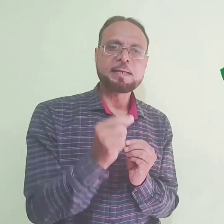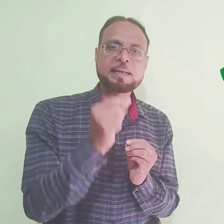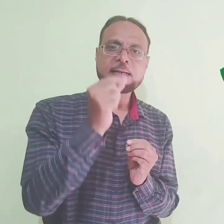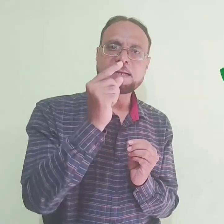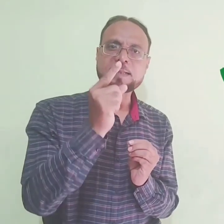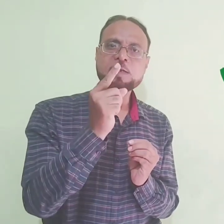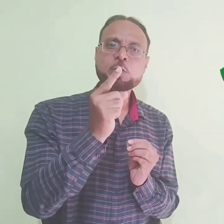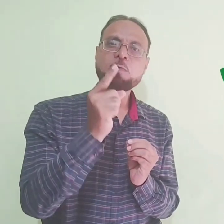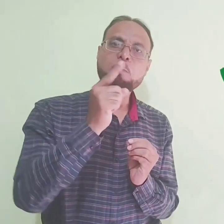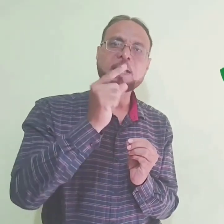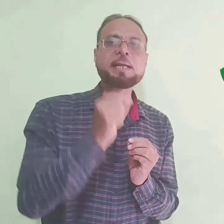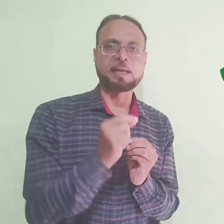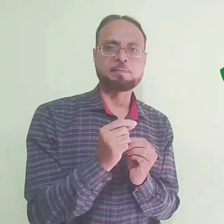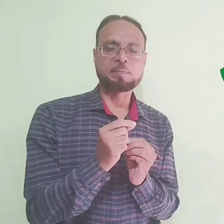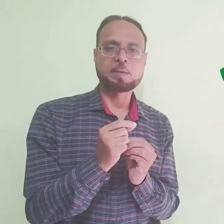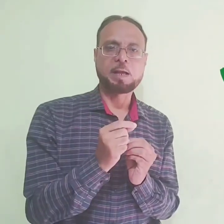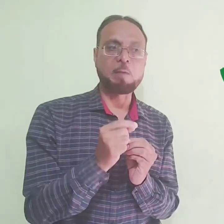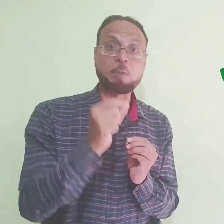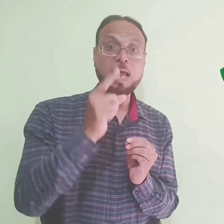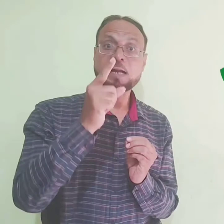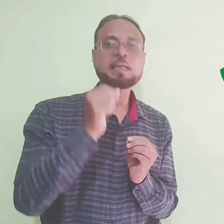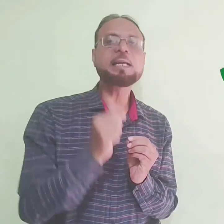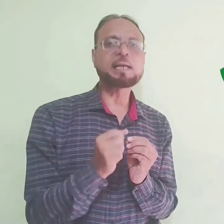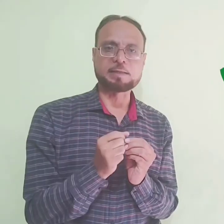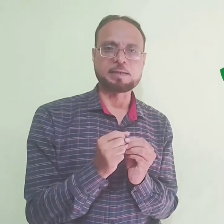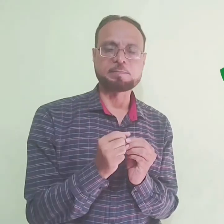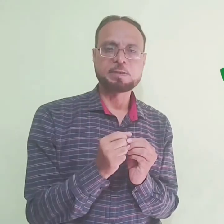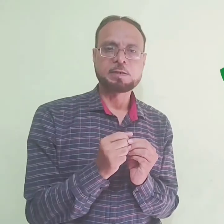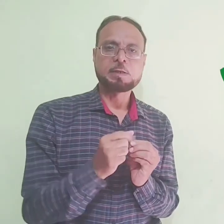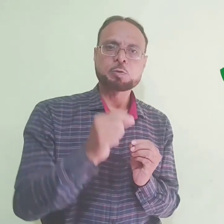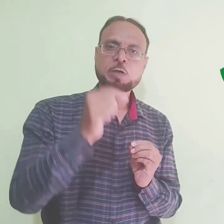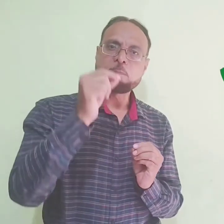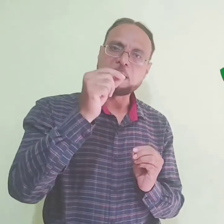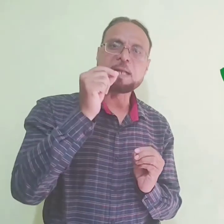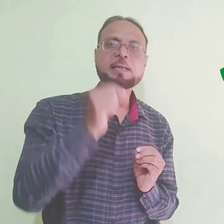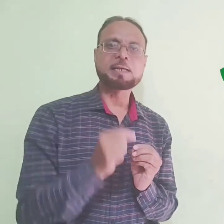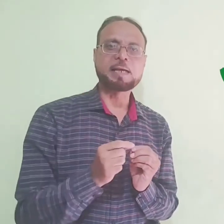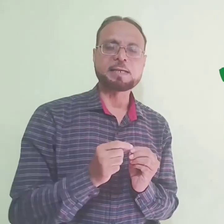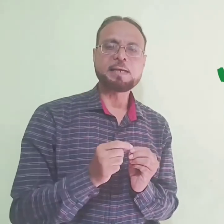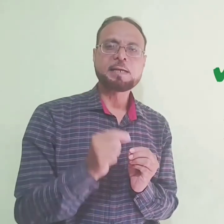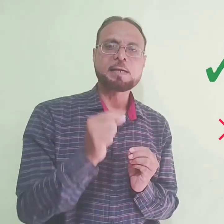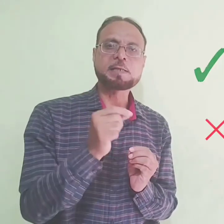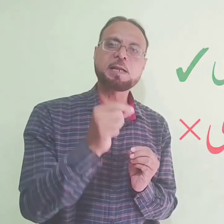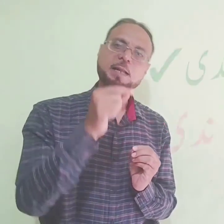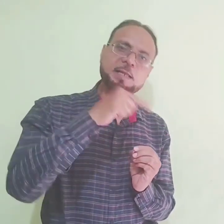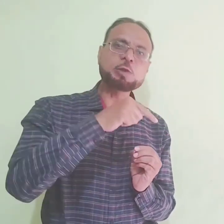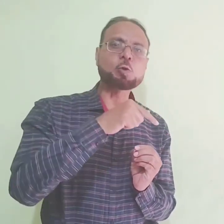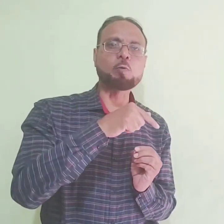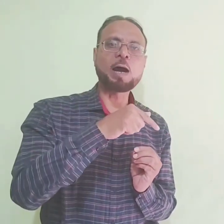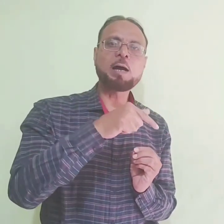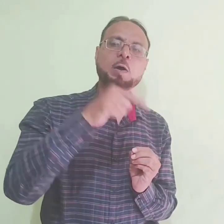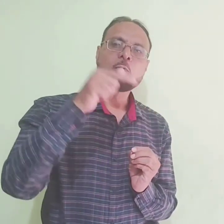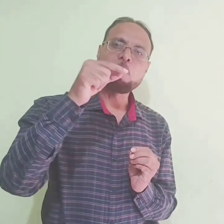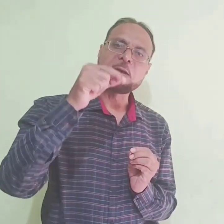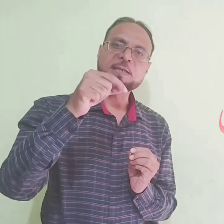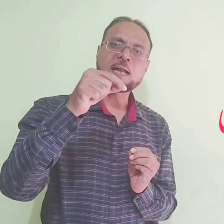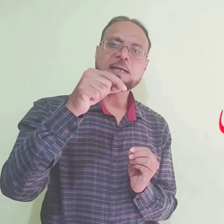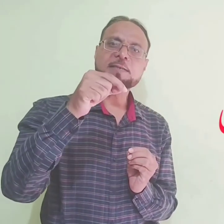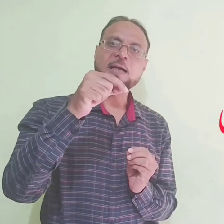कि नदी जो है वो बड़ी है, हम बड़ा नदी नहीं कहते, क्योंकि बड़ी नदी कहेंगे इसलिए नदी जो हुआ वो बेजान के साथ